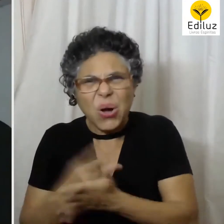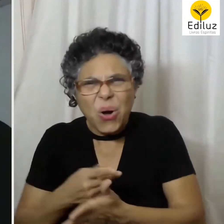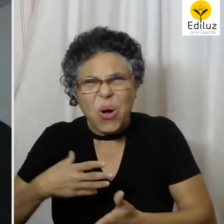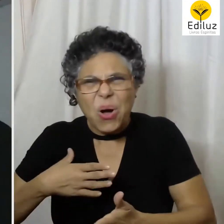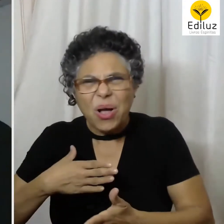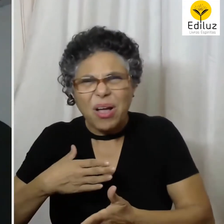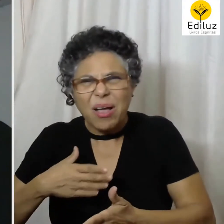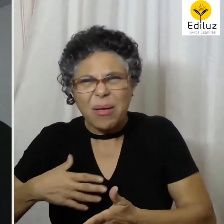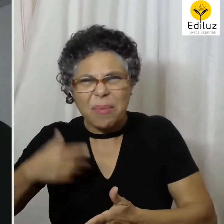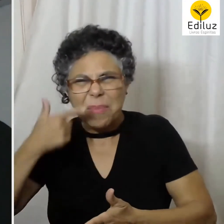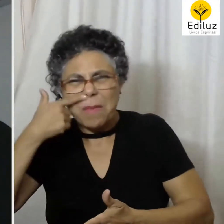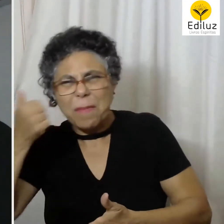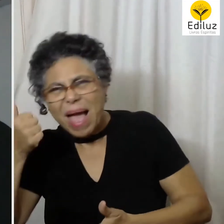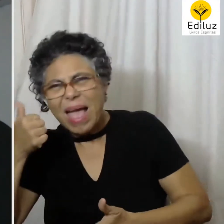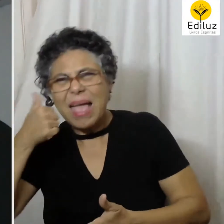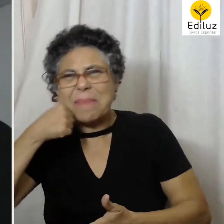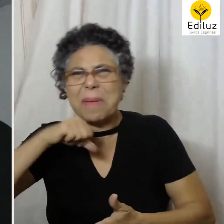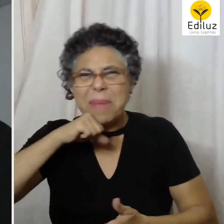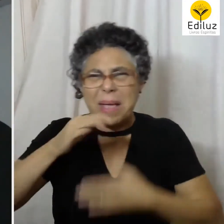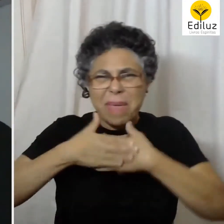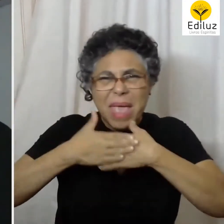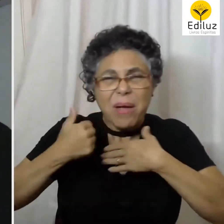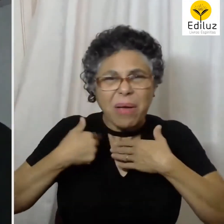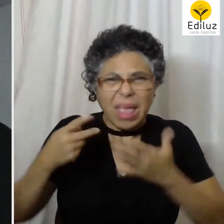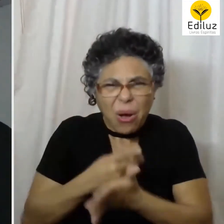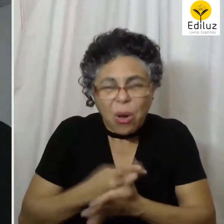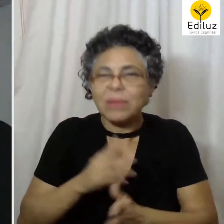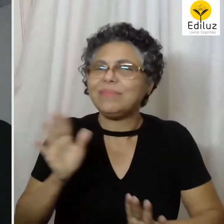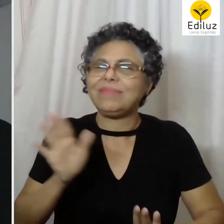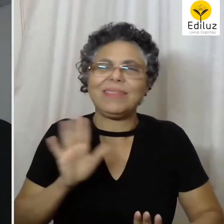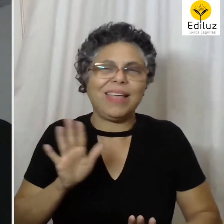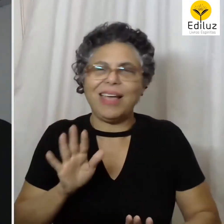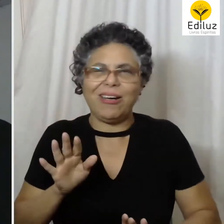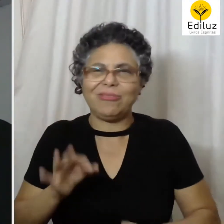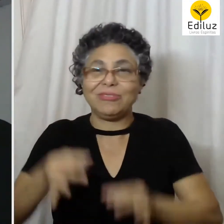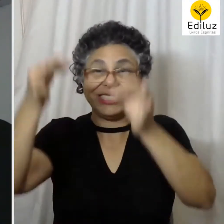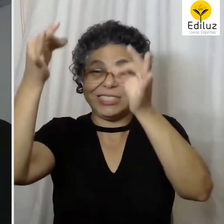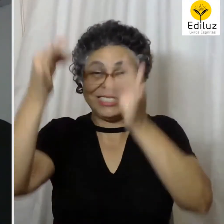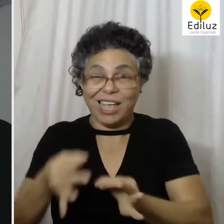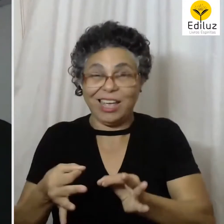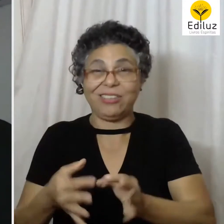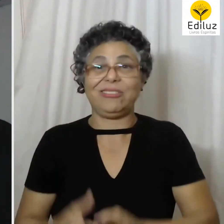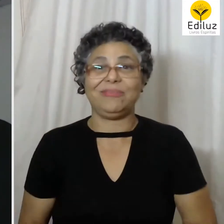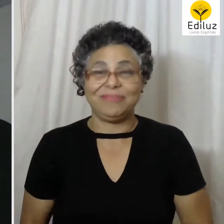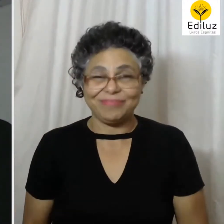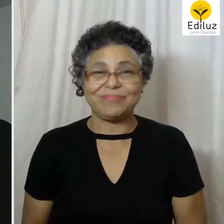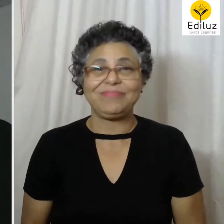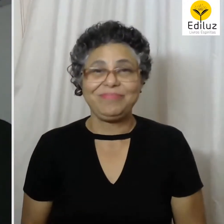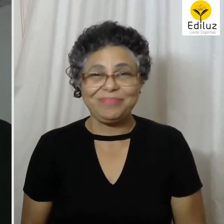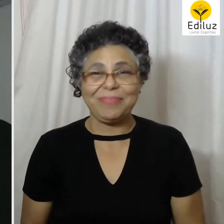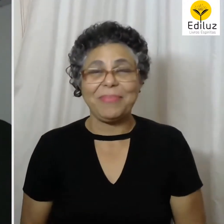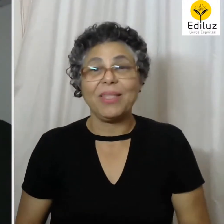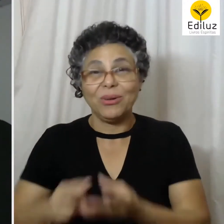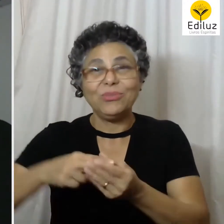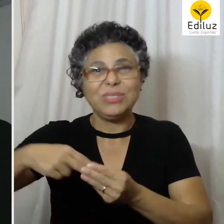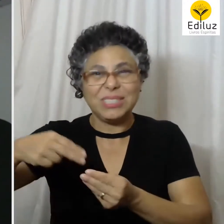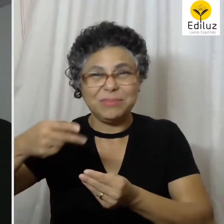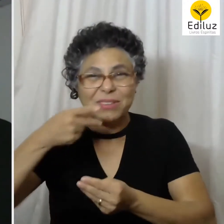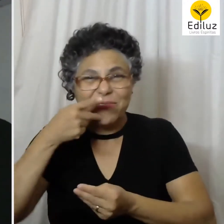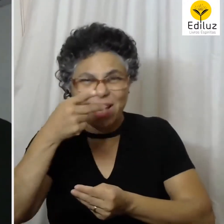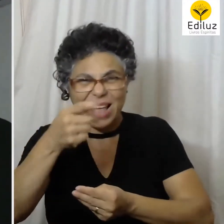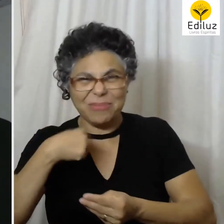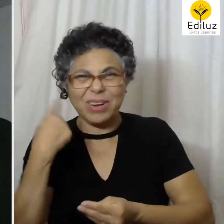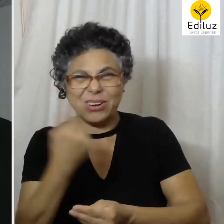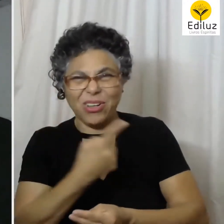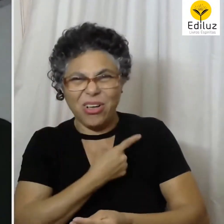deveria ser meu pai ou minha mãe. Não, era esse mesmo. E até os espíritos nos dizem,